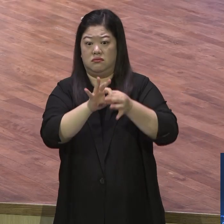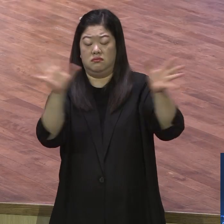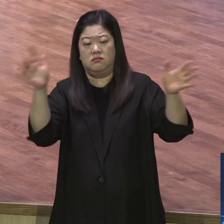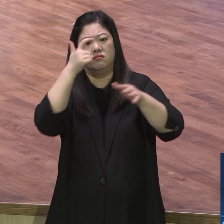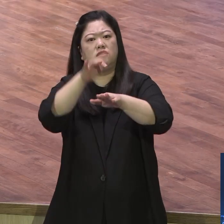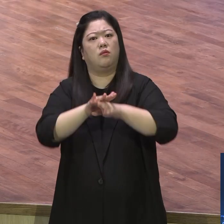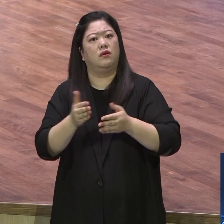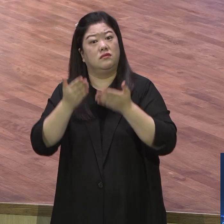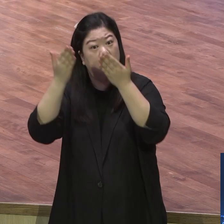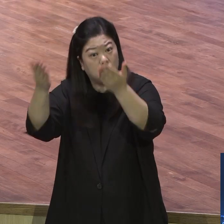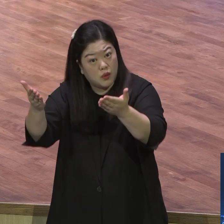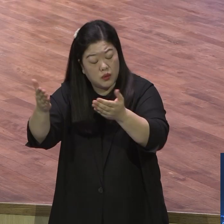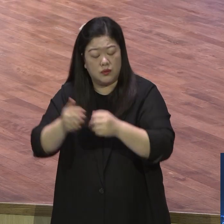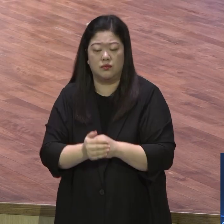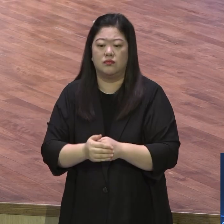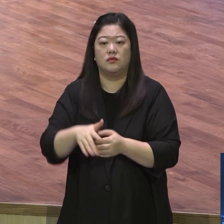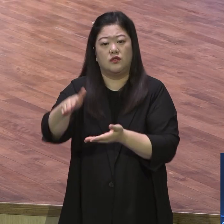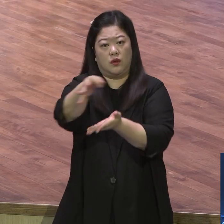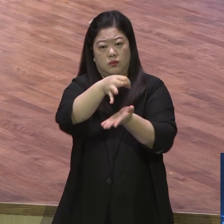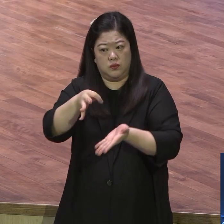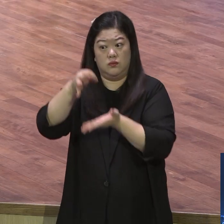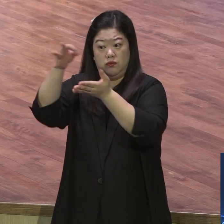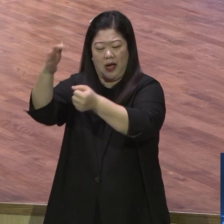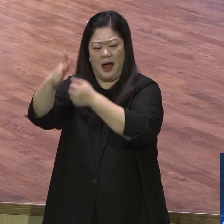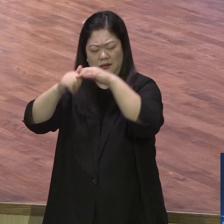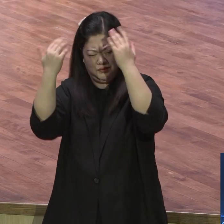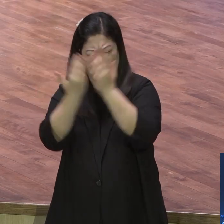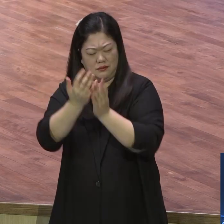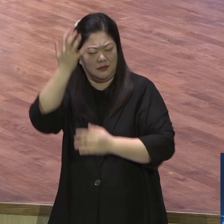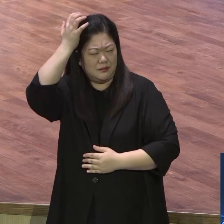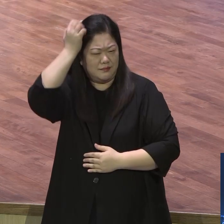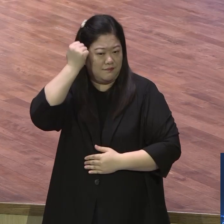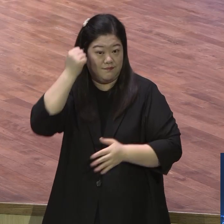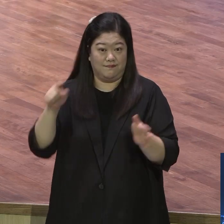받으시고 하나님이 여러분을 축복하실 줄 믿습니다